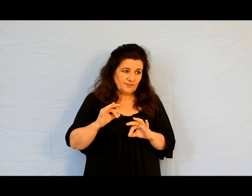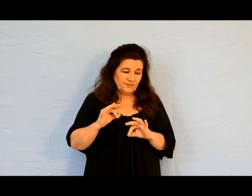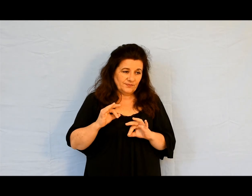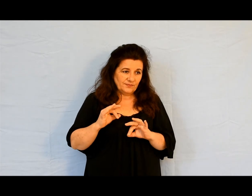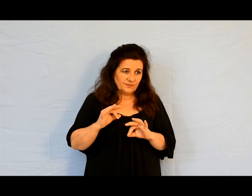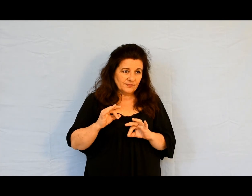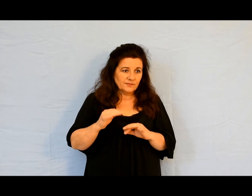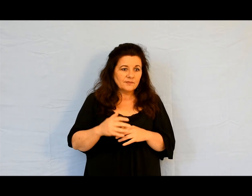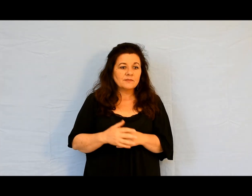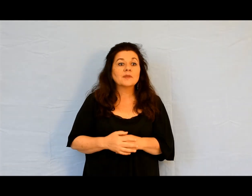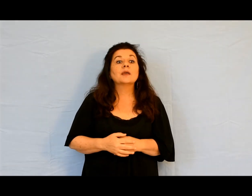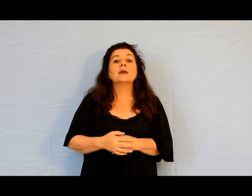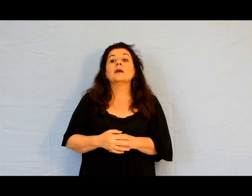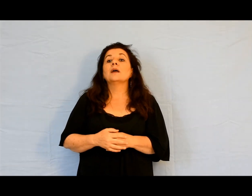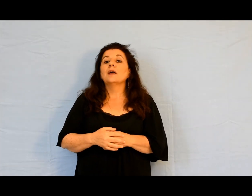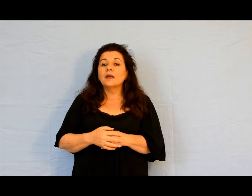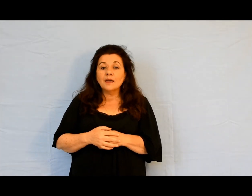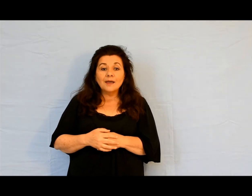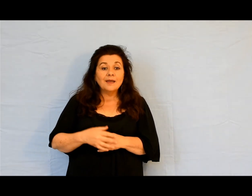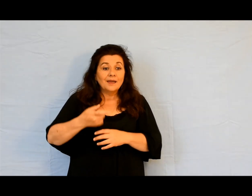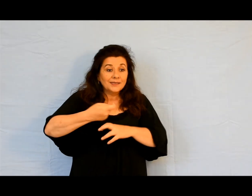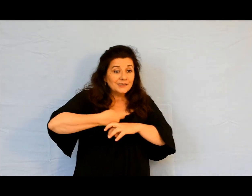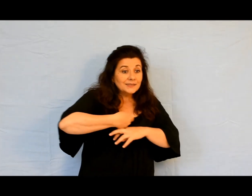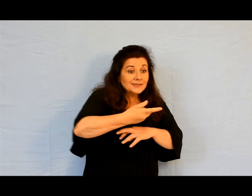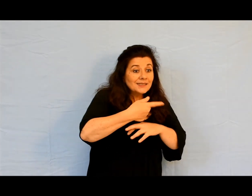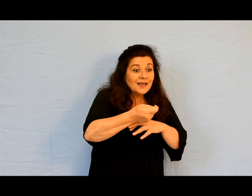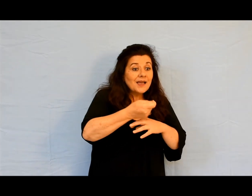Celui qui a reçu la semence dans la bonne terre,